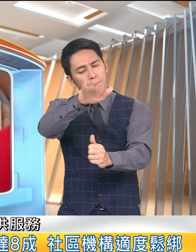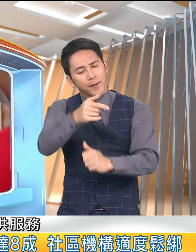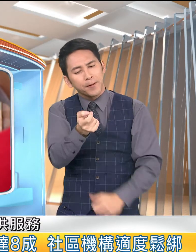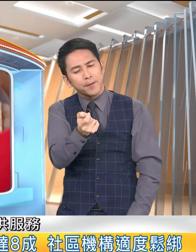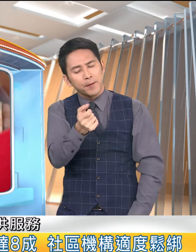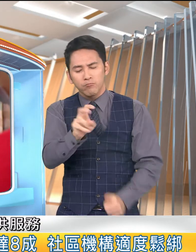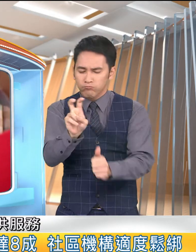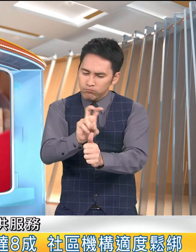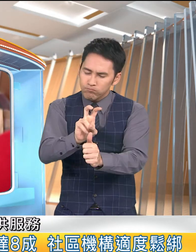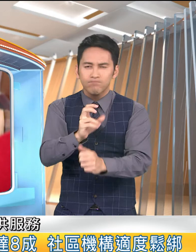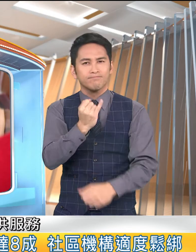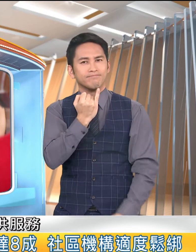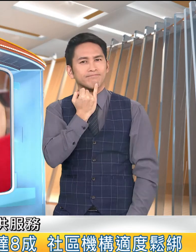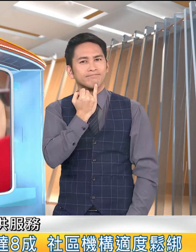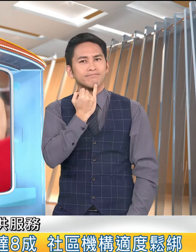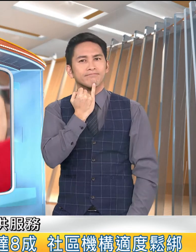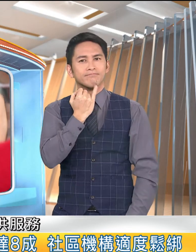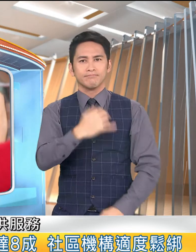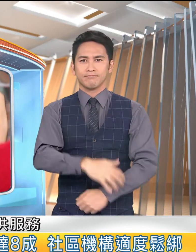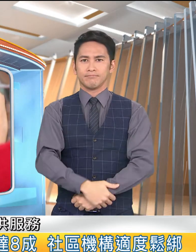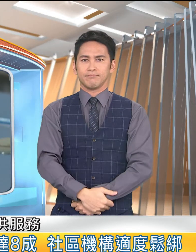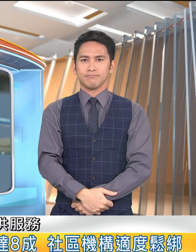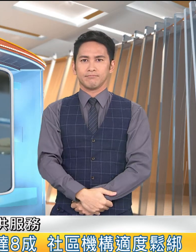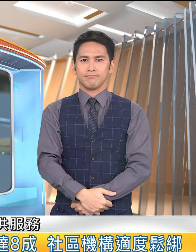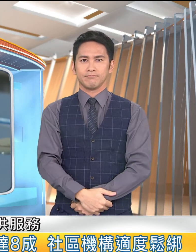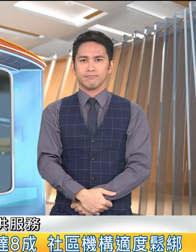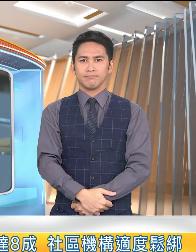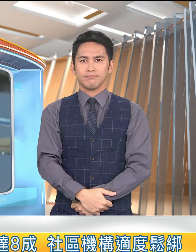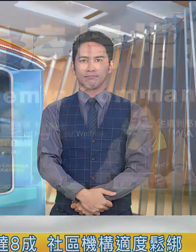适度的松绑提供服务。